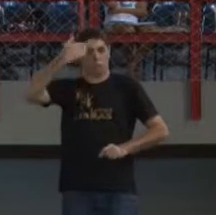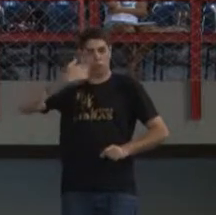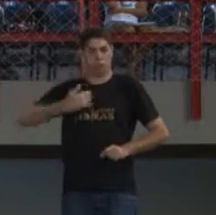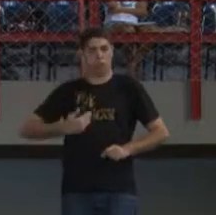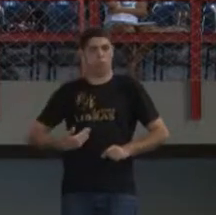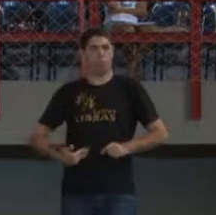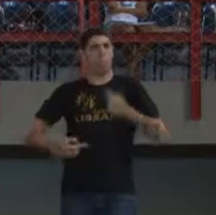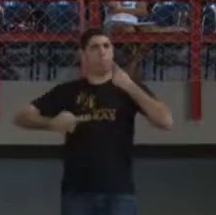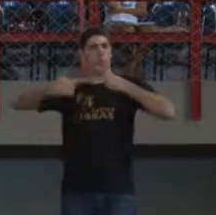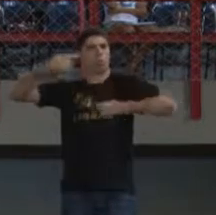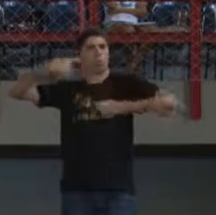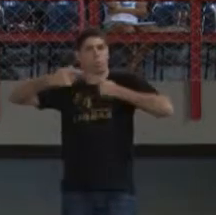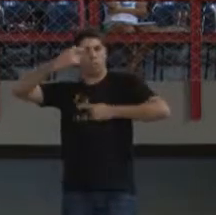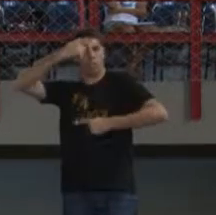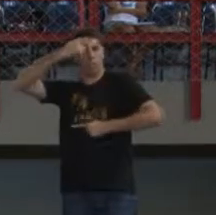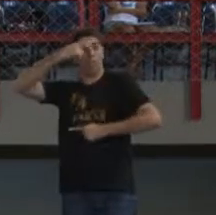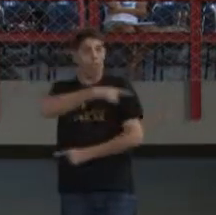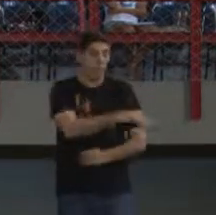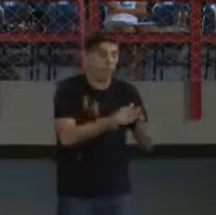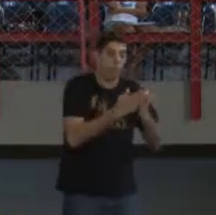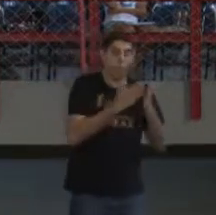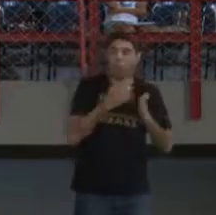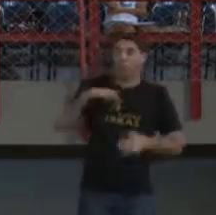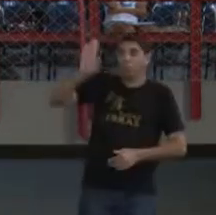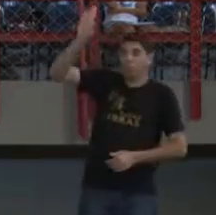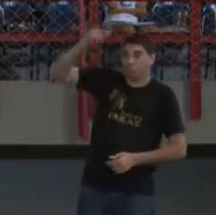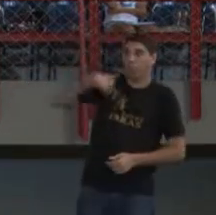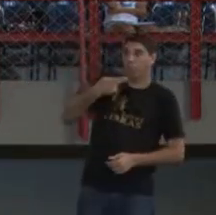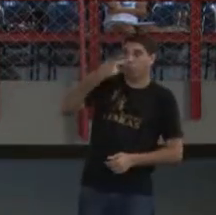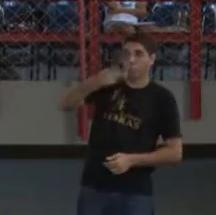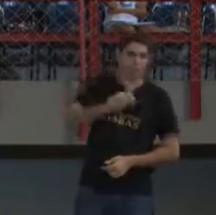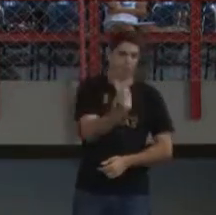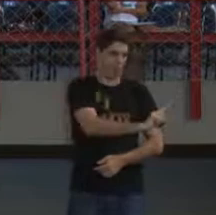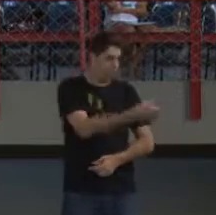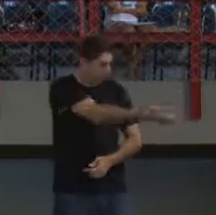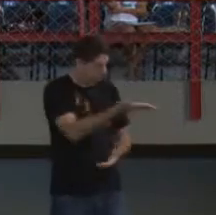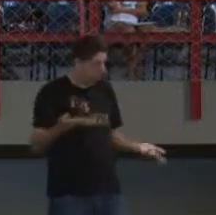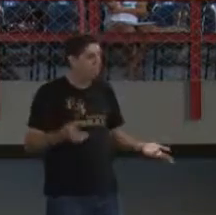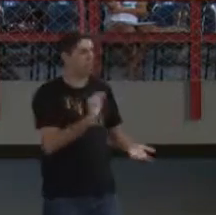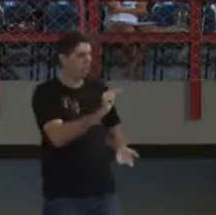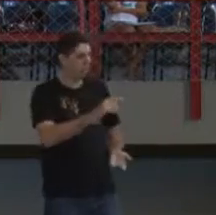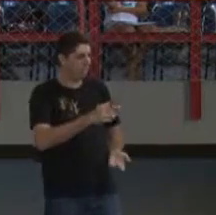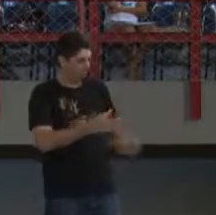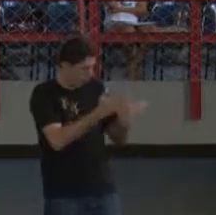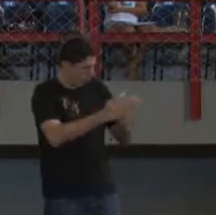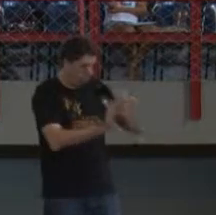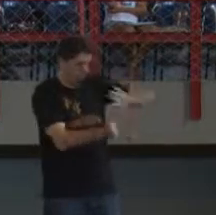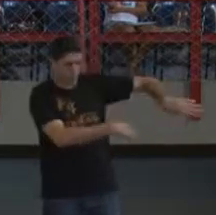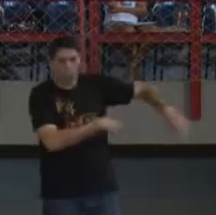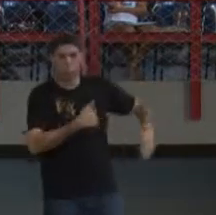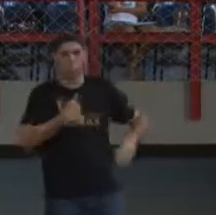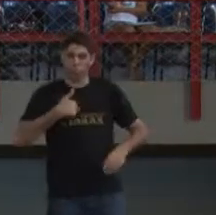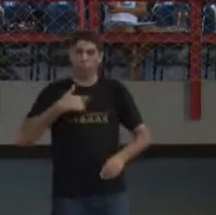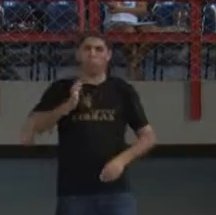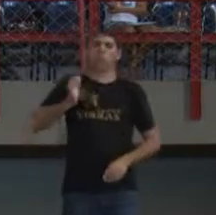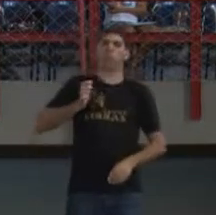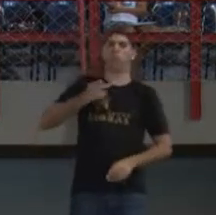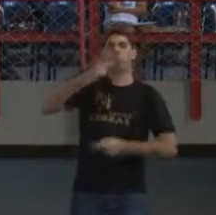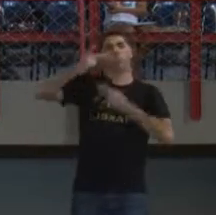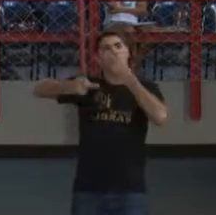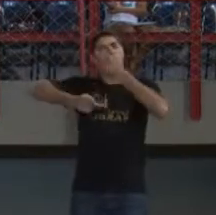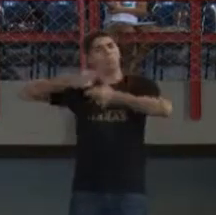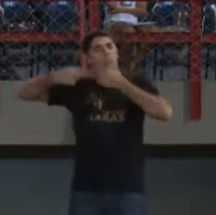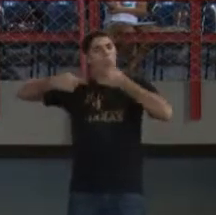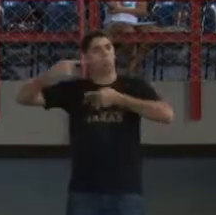homem, você é pobre. Quando você virar homem, quer dizer cidadão, aí você pode falar sobre política. E a mulher